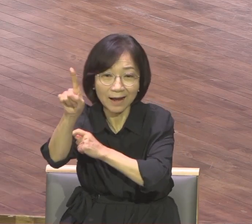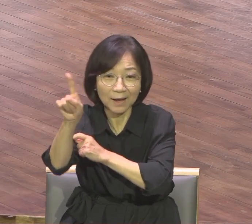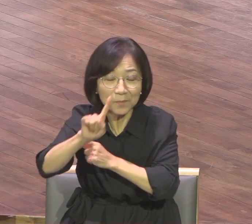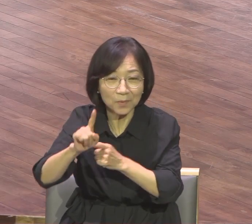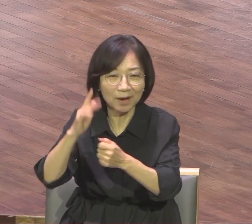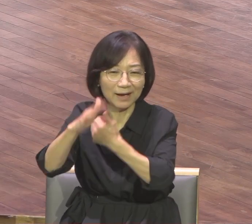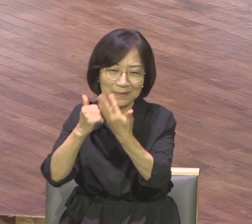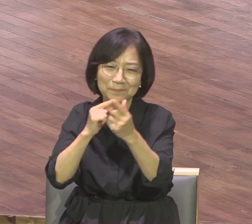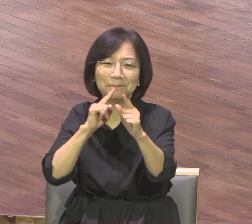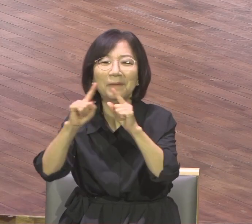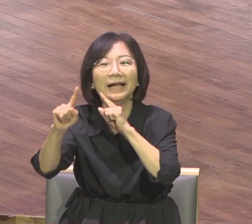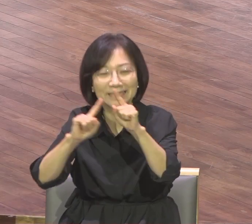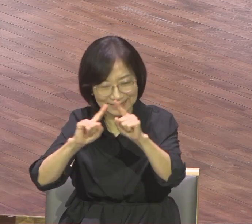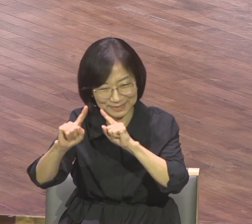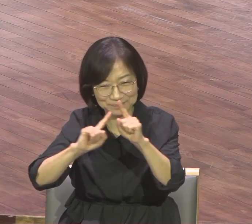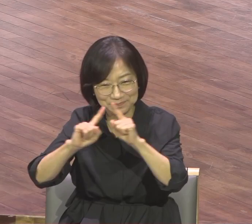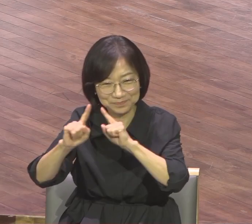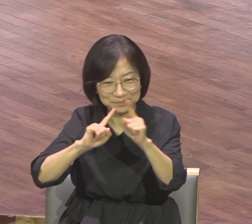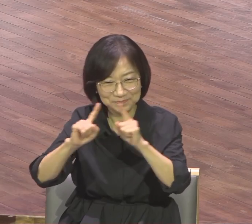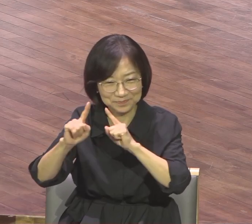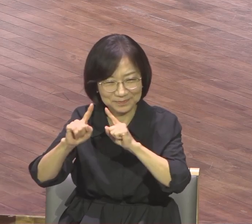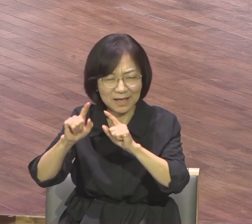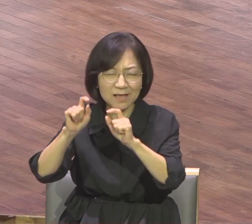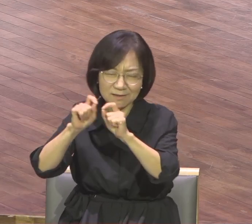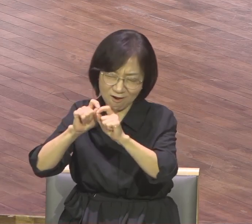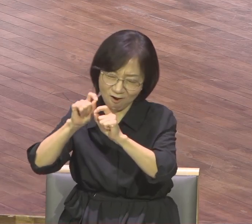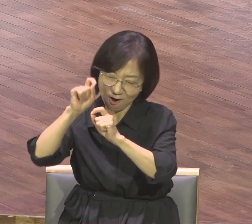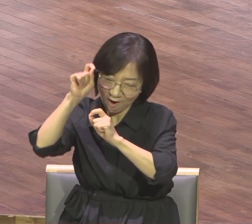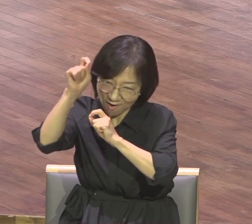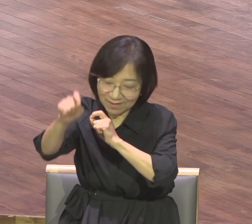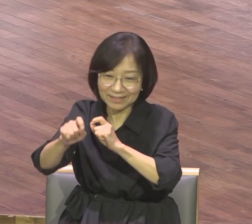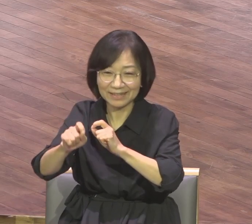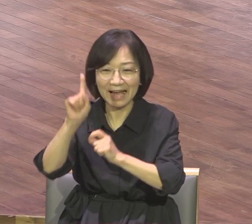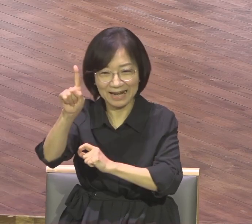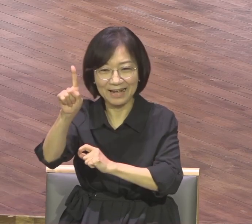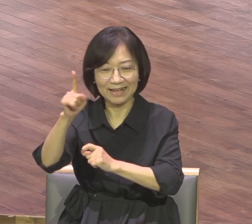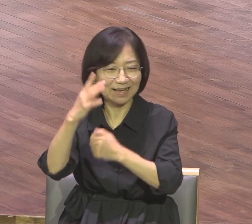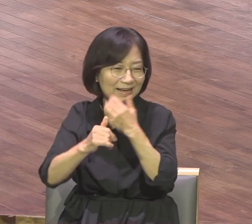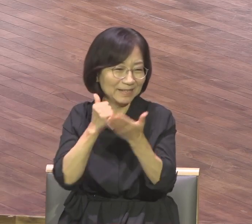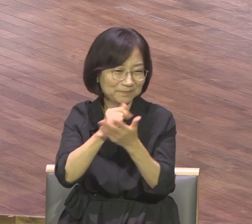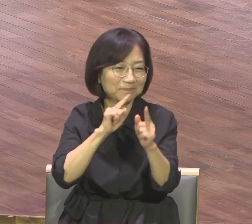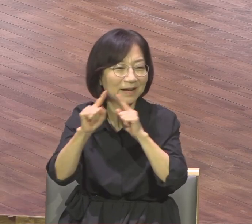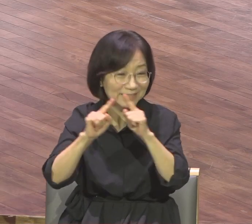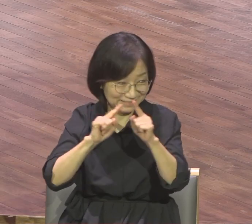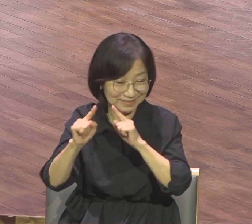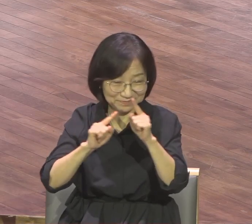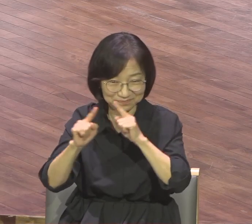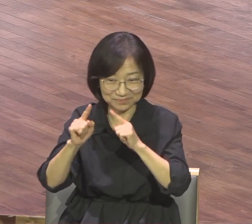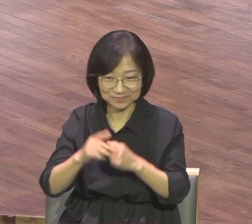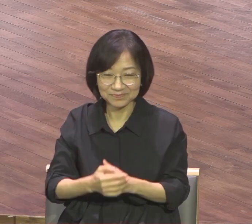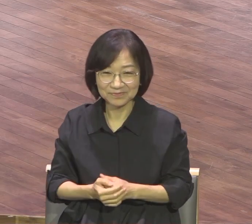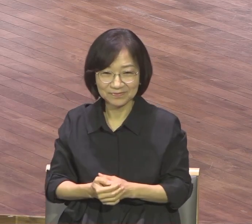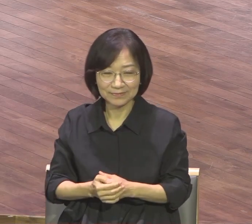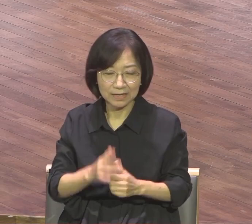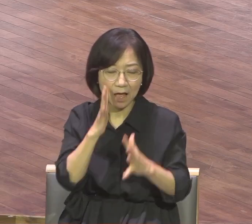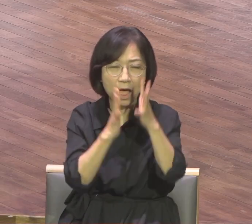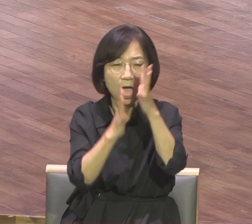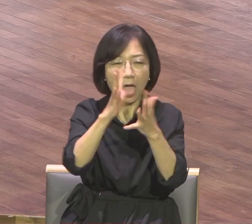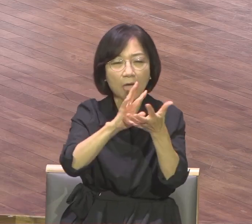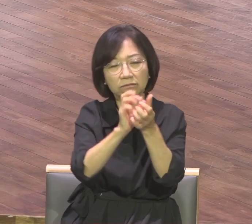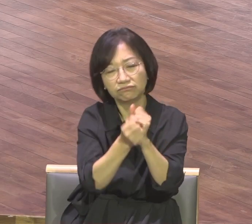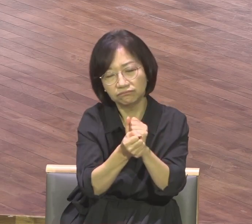그랬어요. 하나님의 말씀만 영원해요. 고집 피우면 안 돼요. 하나님의 말씀만 영원하다. 풀은